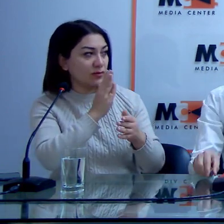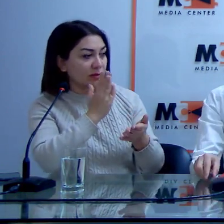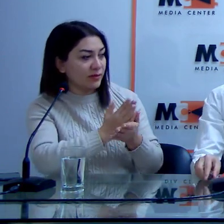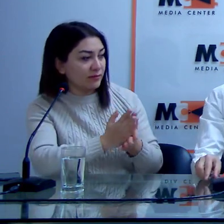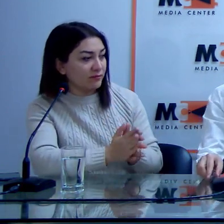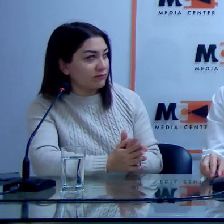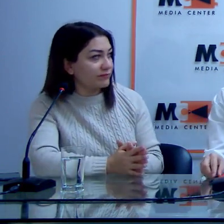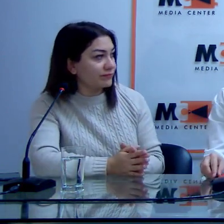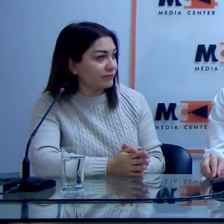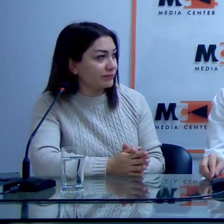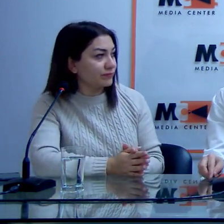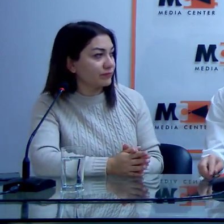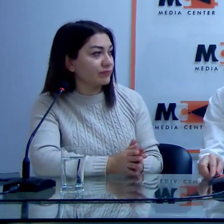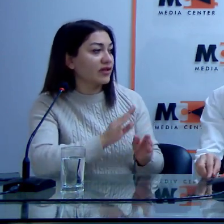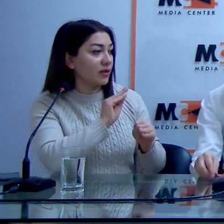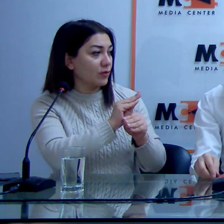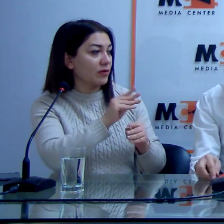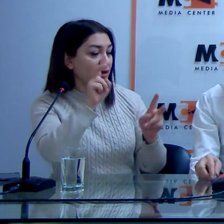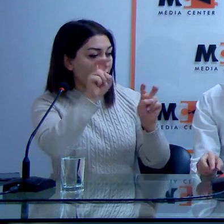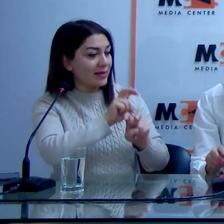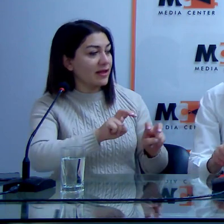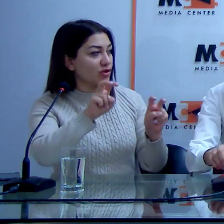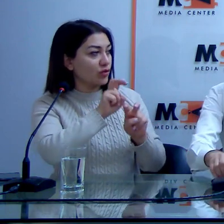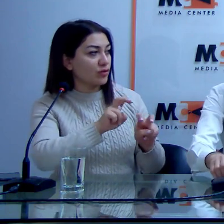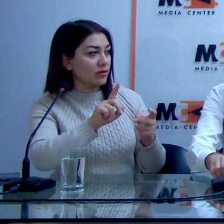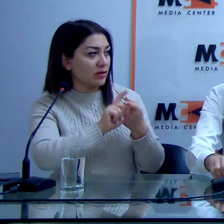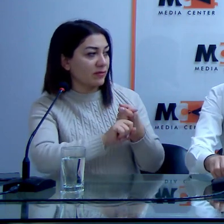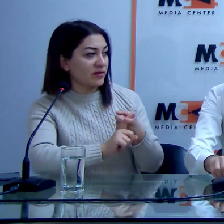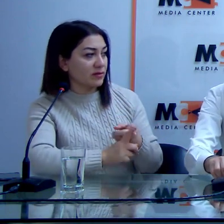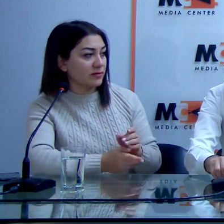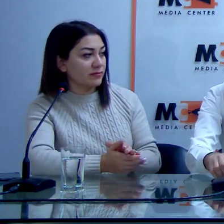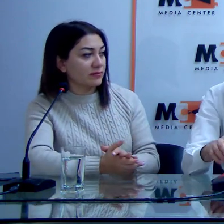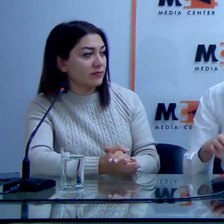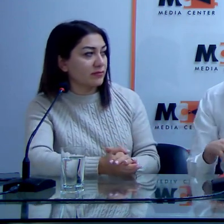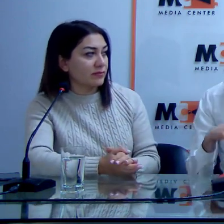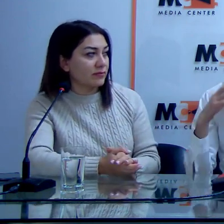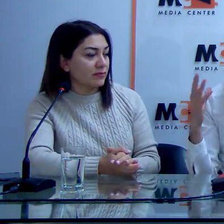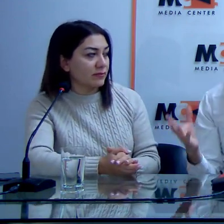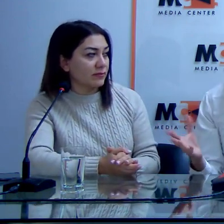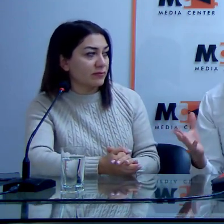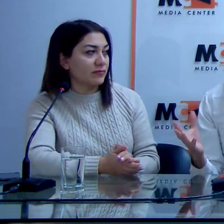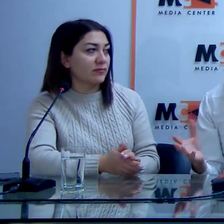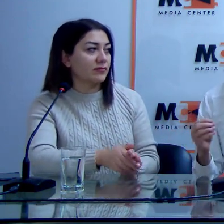կապված, խնդրեմ, եթե կա ավելացնելու, խնդրեմ։